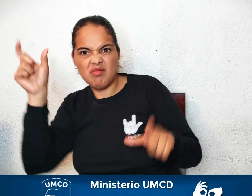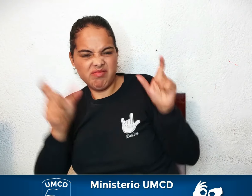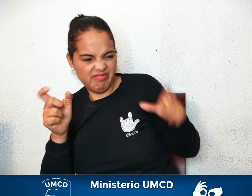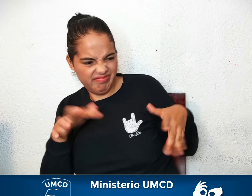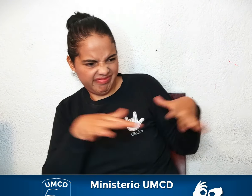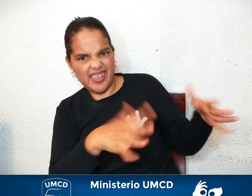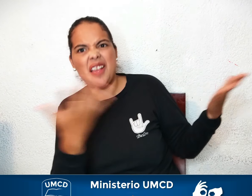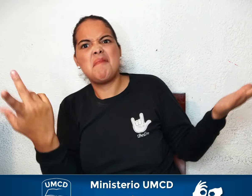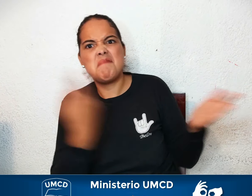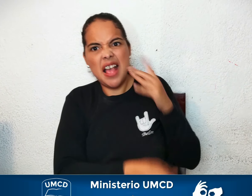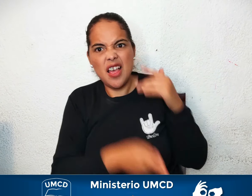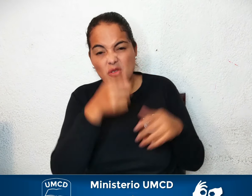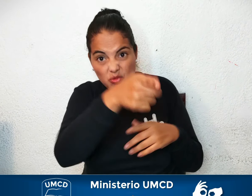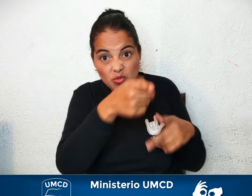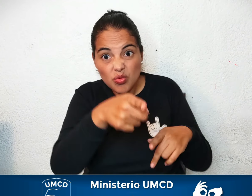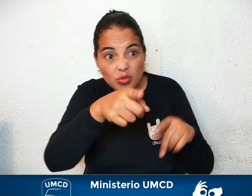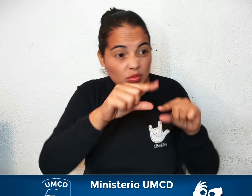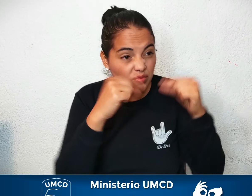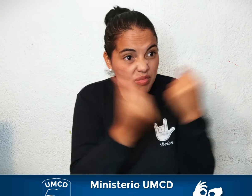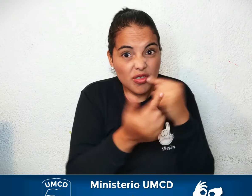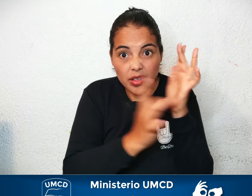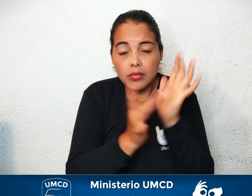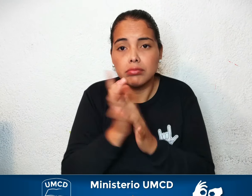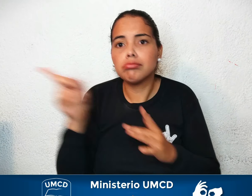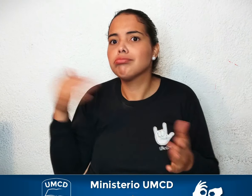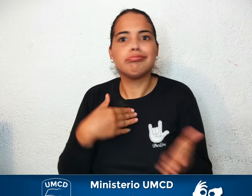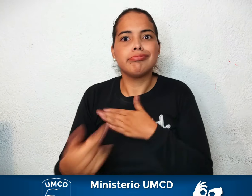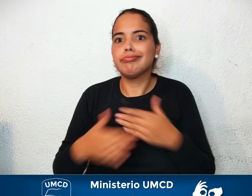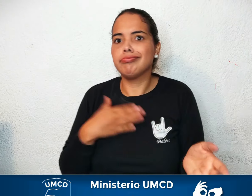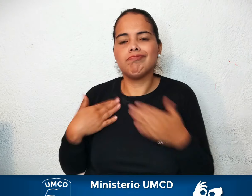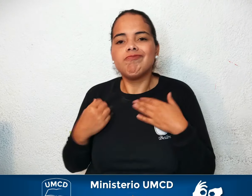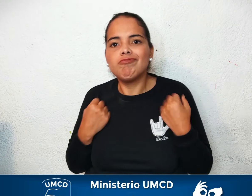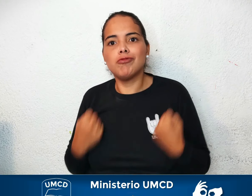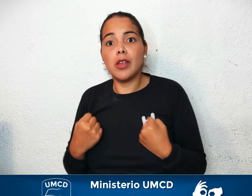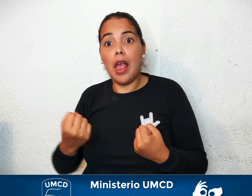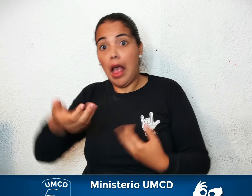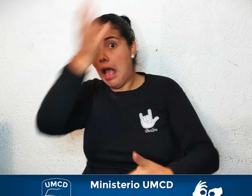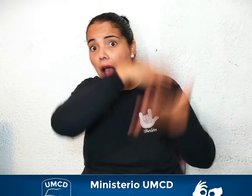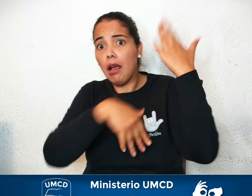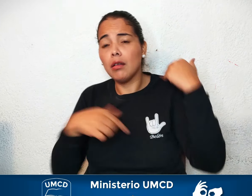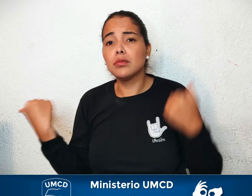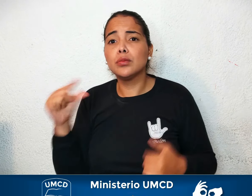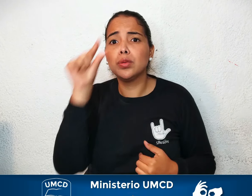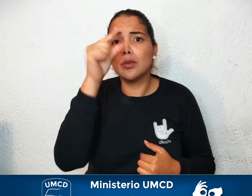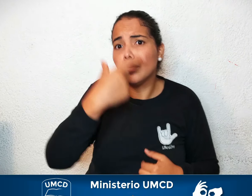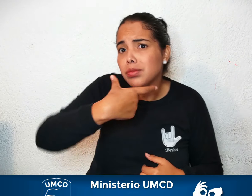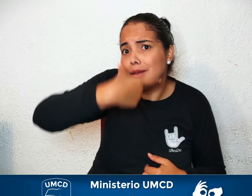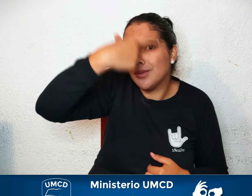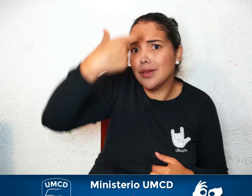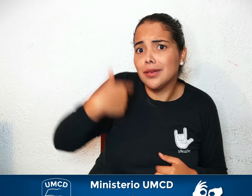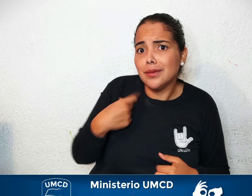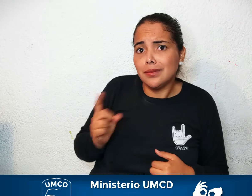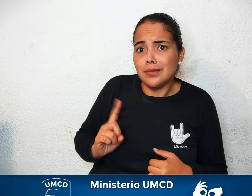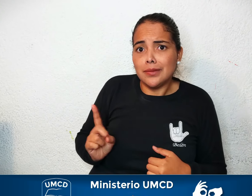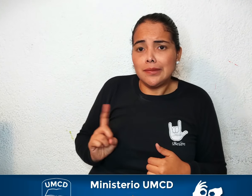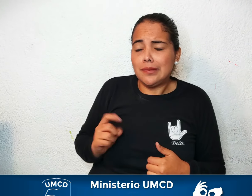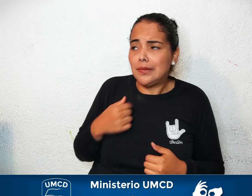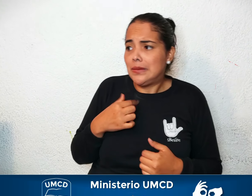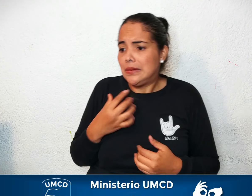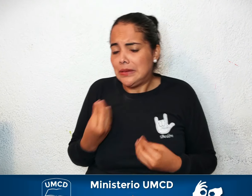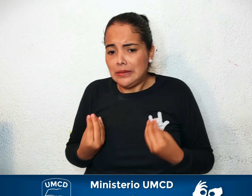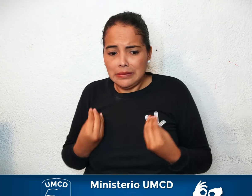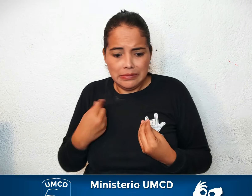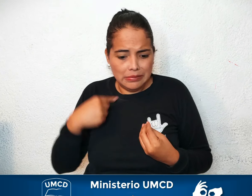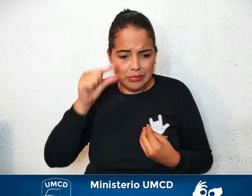del concilio del Sanedrín, porque él había sido también parte de esa noche, pero él no había consentido a la muerte